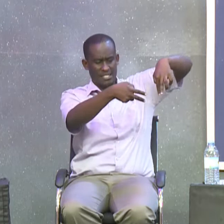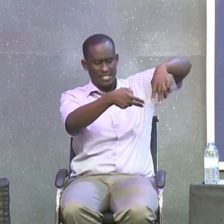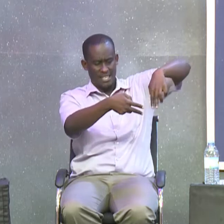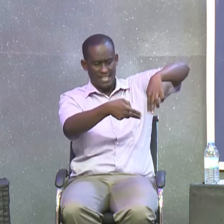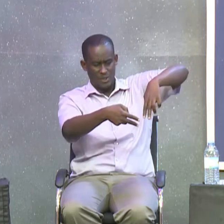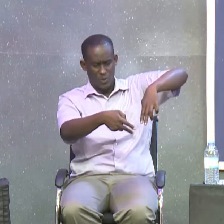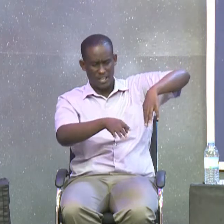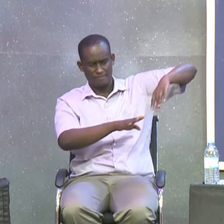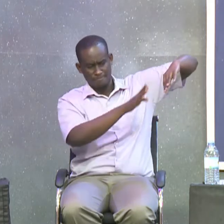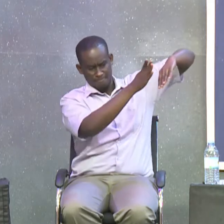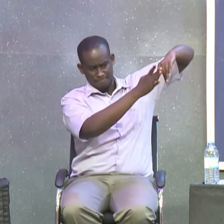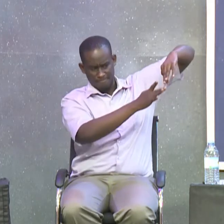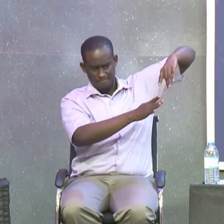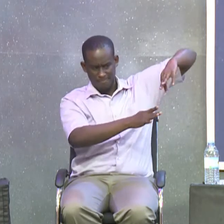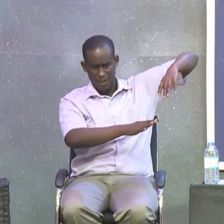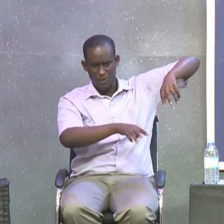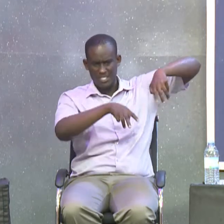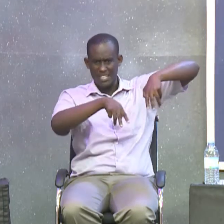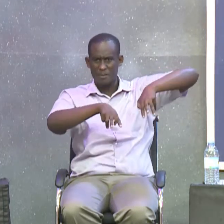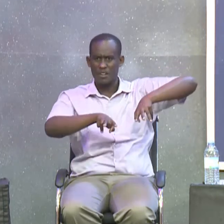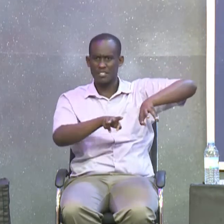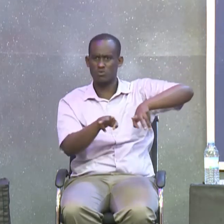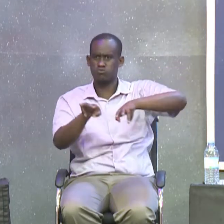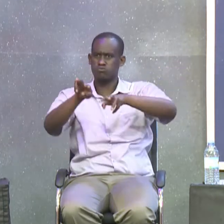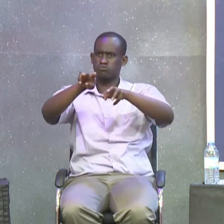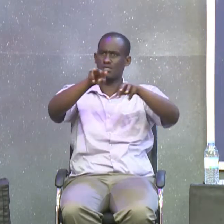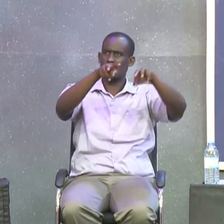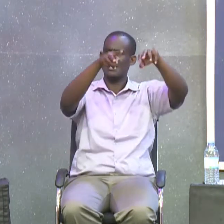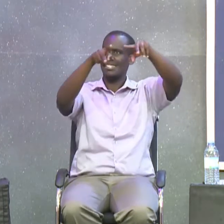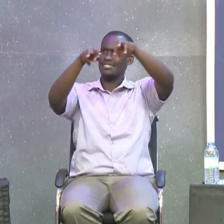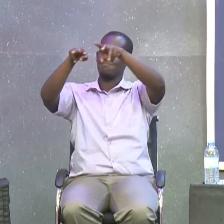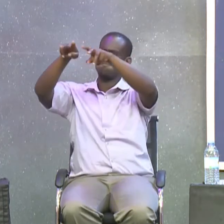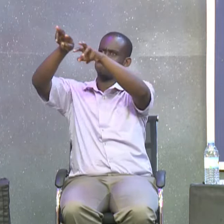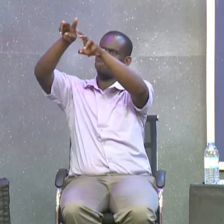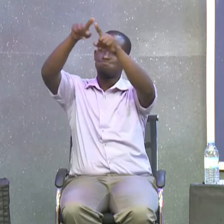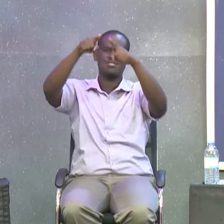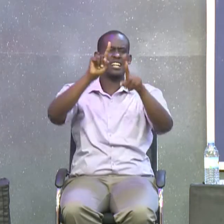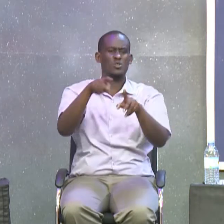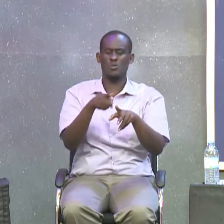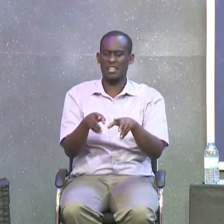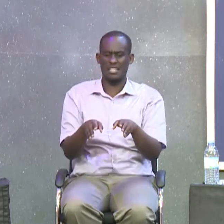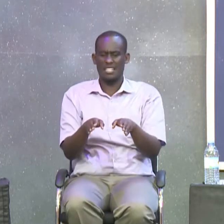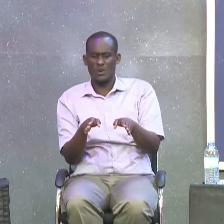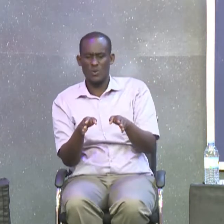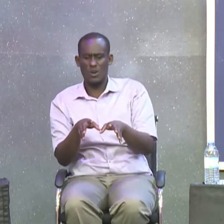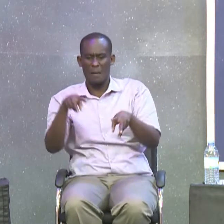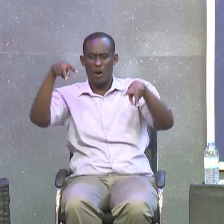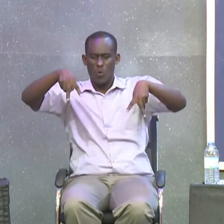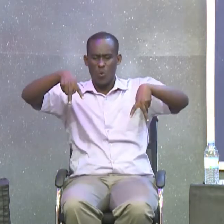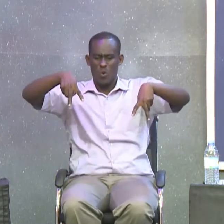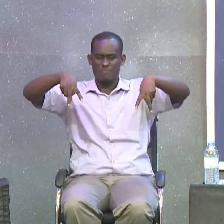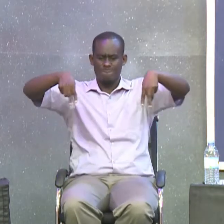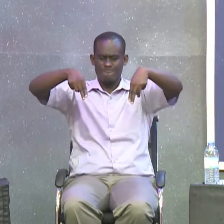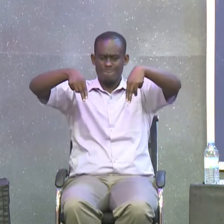awalala wagenda nga wafuna olusozisozi naye nga kakuboka omanyi nga tosobola kugira magulu n'ogagaziya naye nga galina